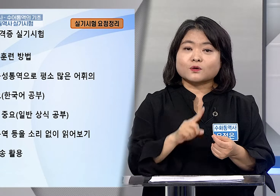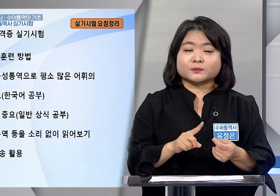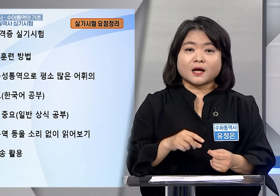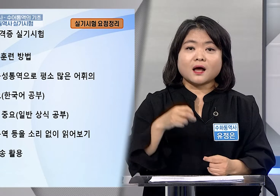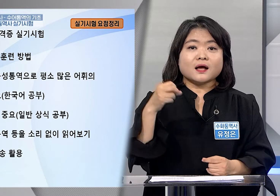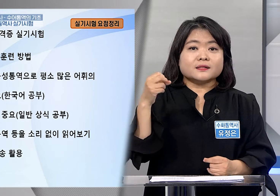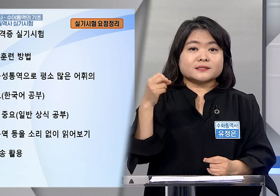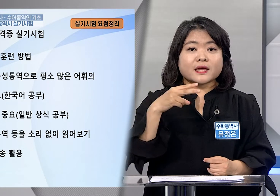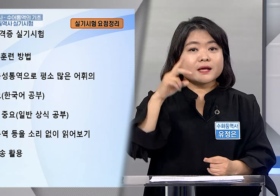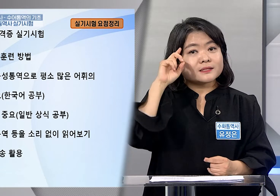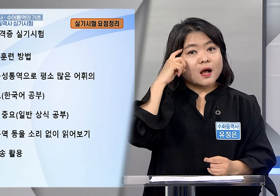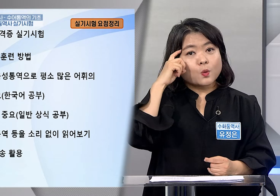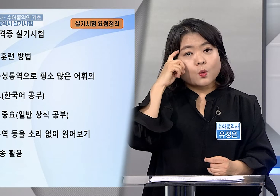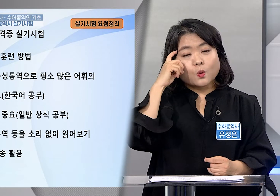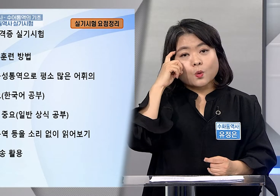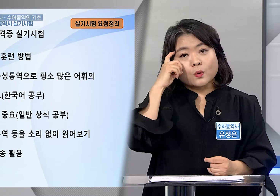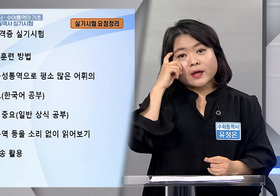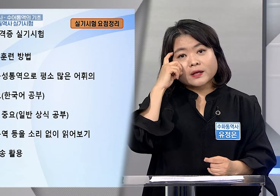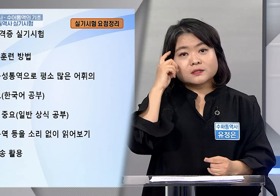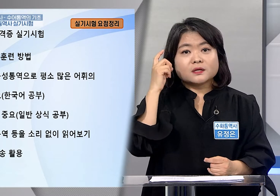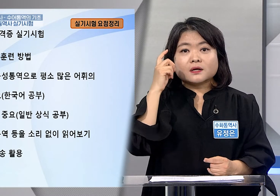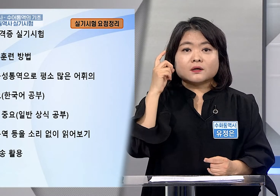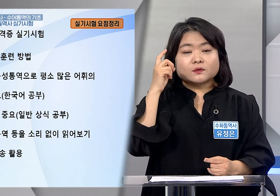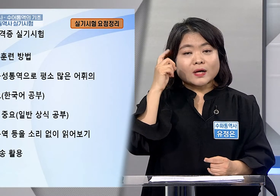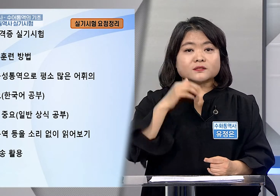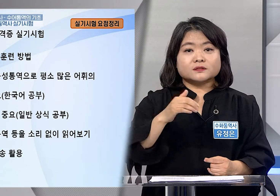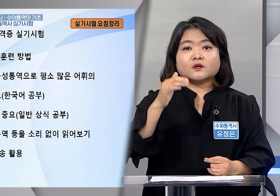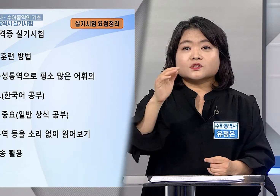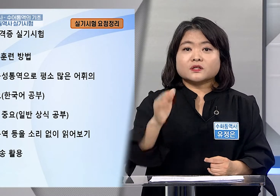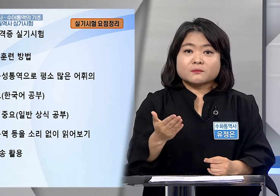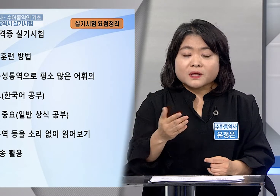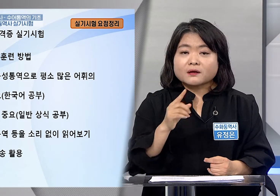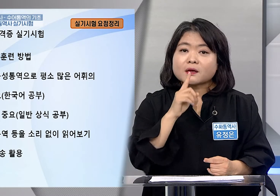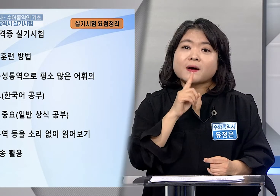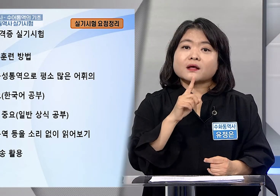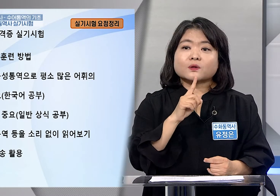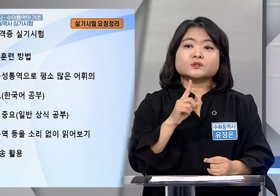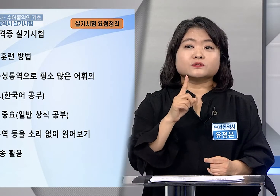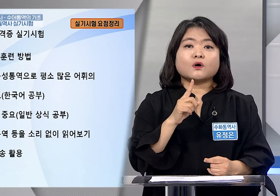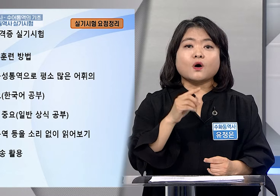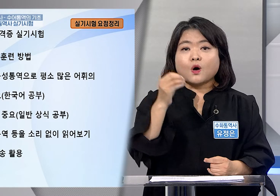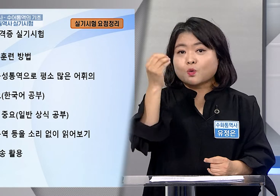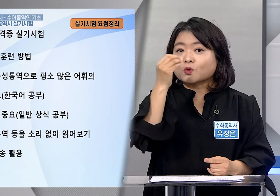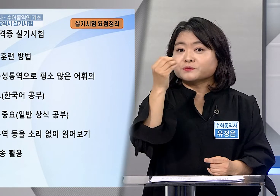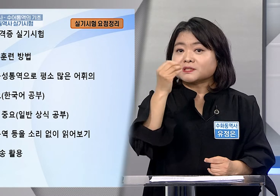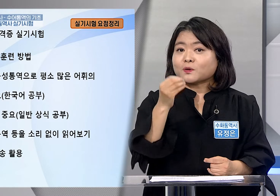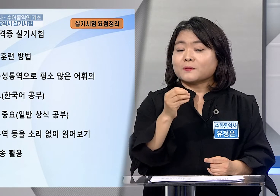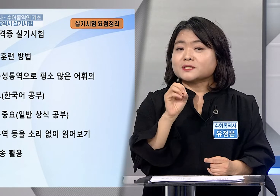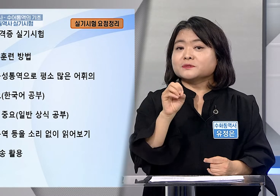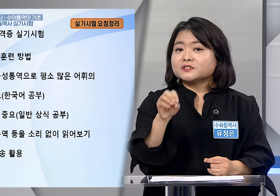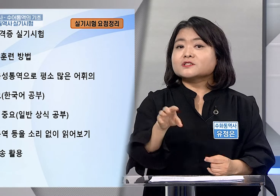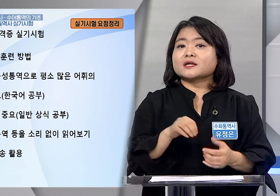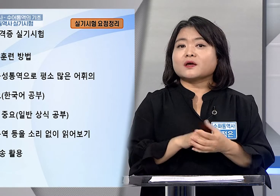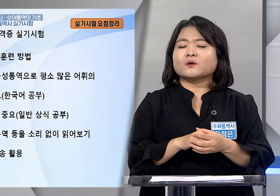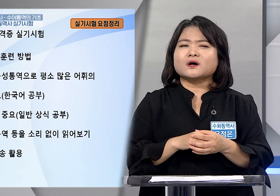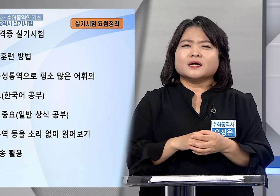것보다 재사고의 과정을 거쳐야 됩니다. 이렇게 말하는 게 훨씬 더 고급지다고 말씀을 드렸잖아요.